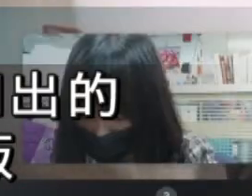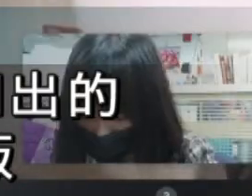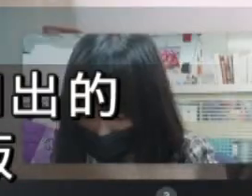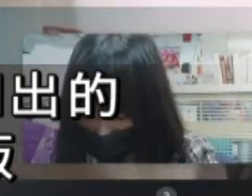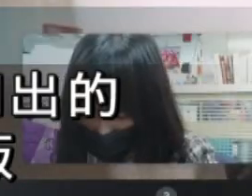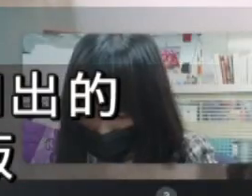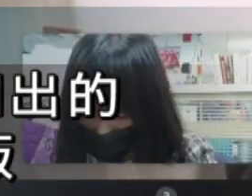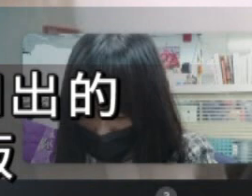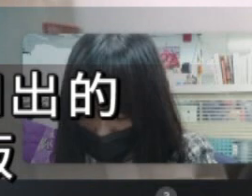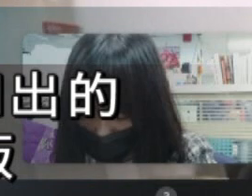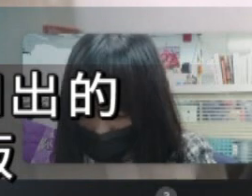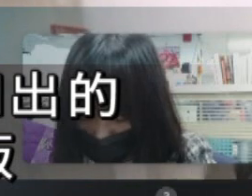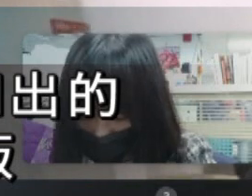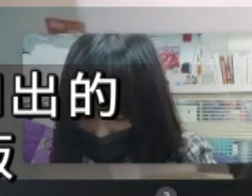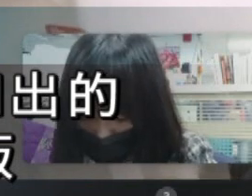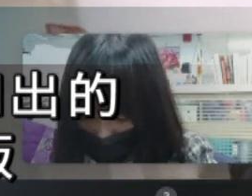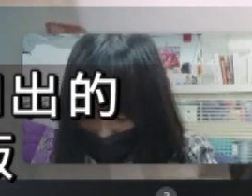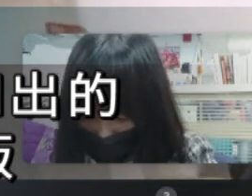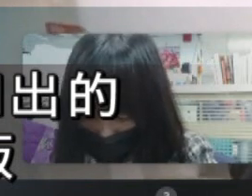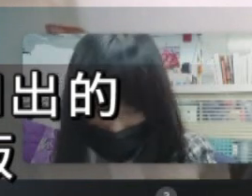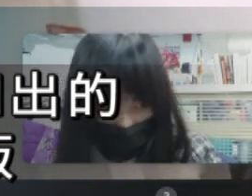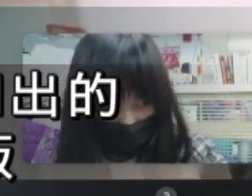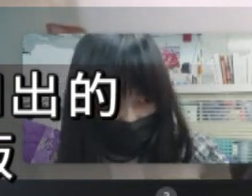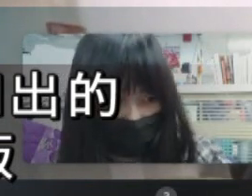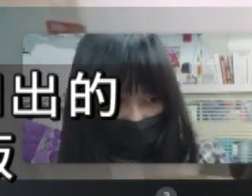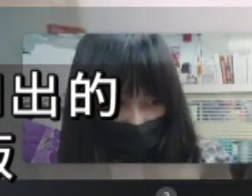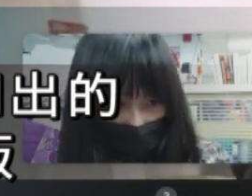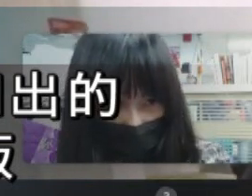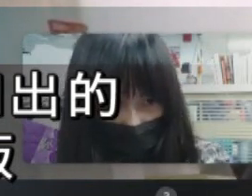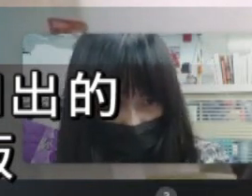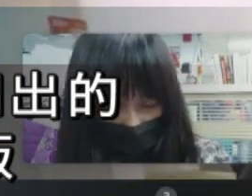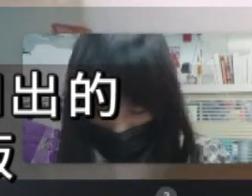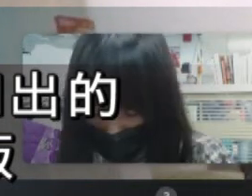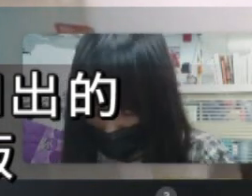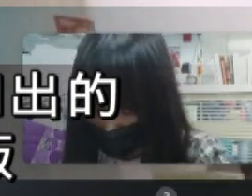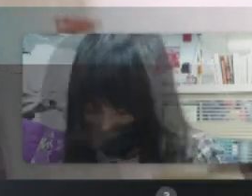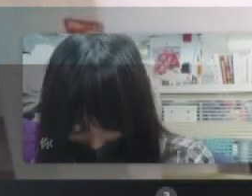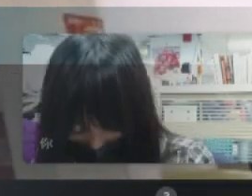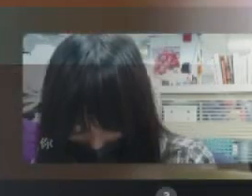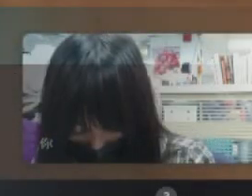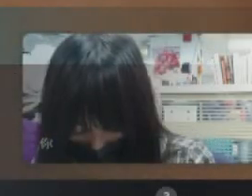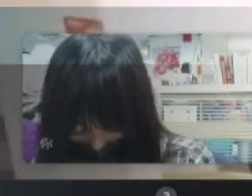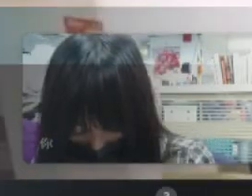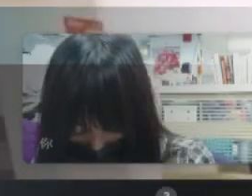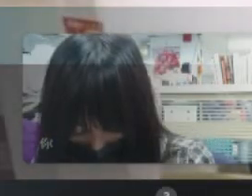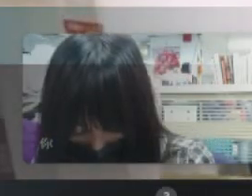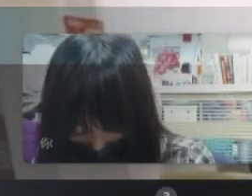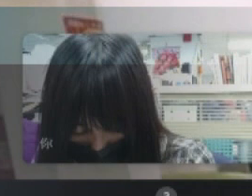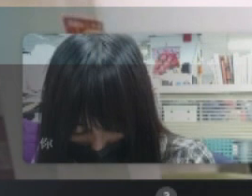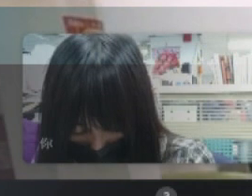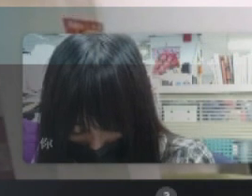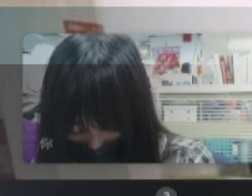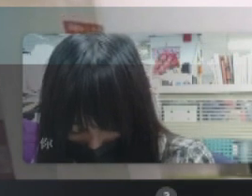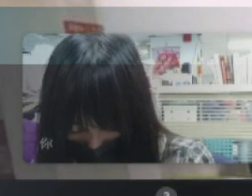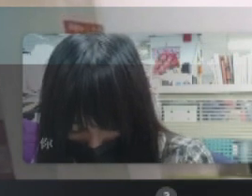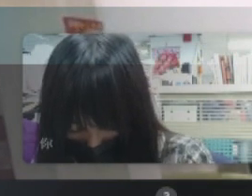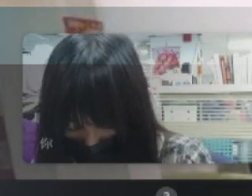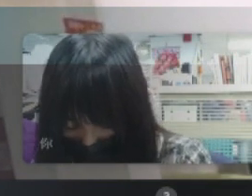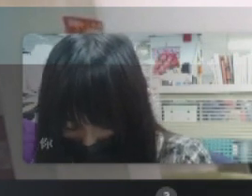就是也是 OpenAI 出的，它是我们现在很红的这个 ChatGPT 的前一版，它是很多语言混合在一起训练的。那所以